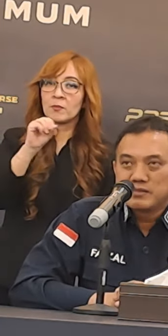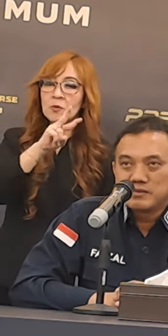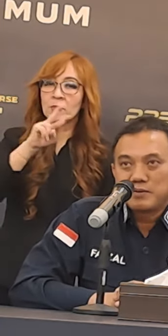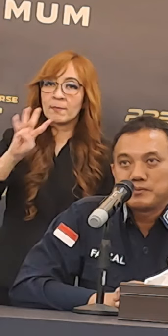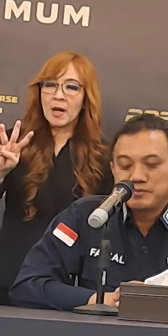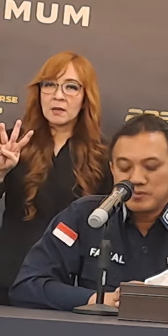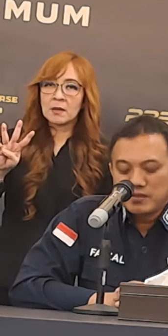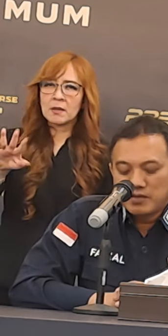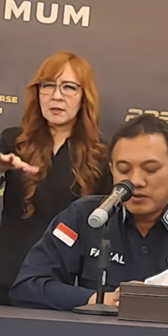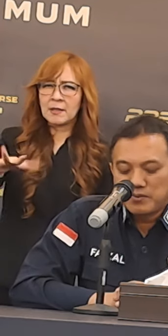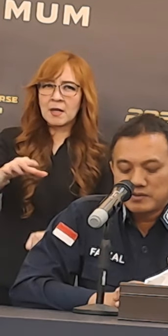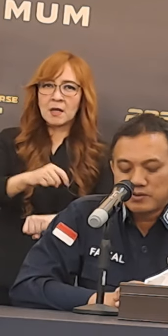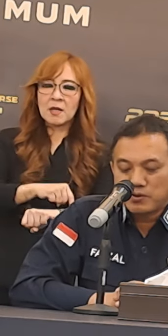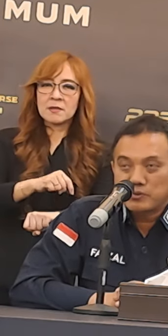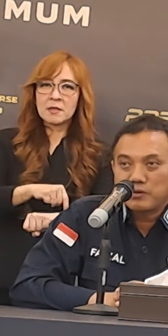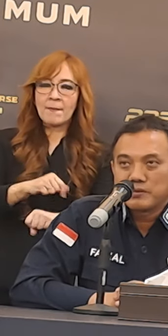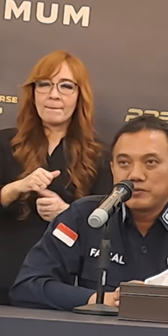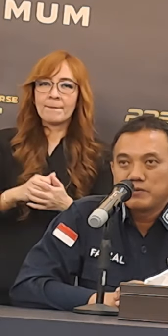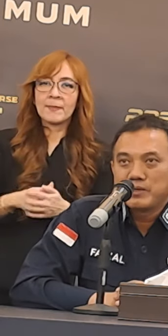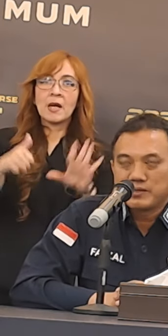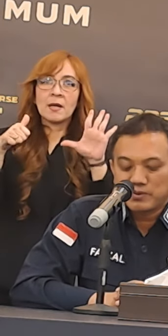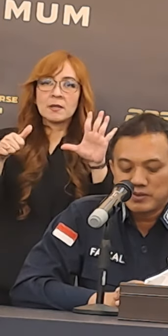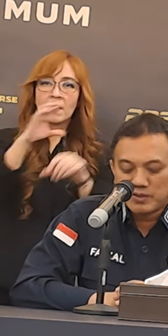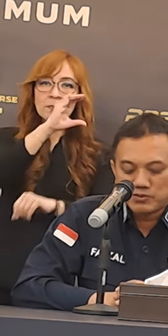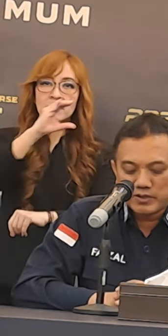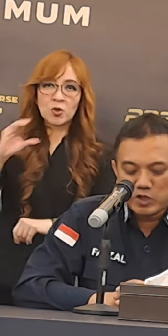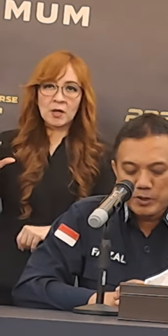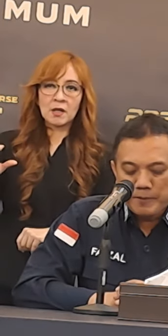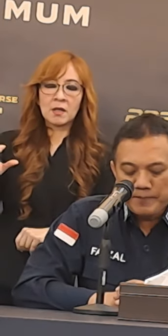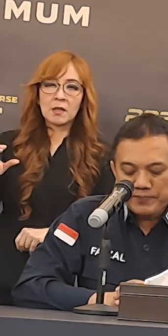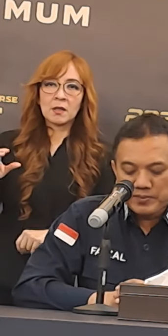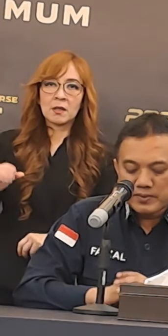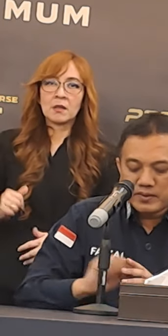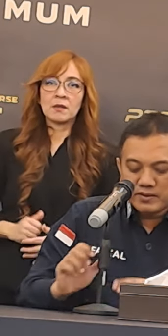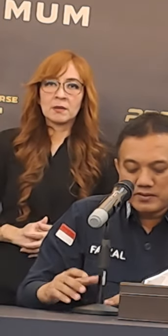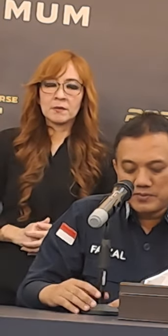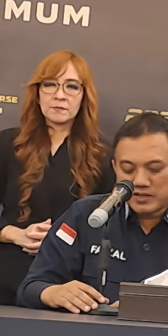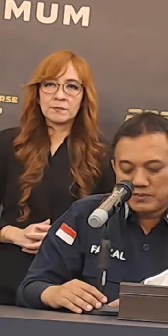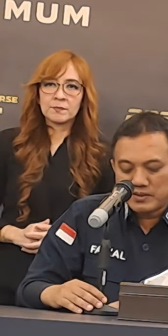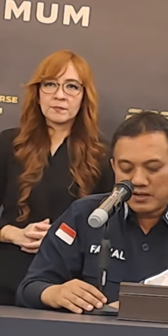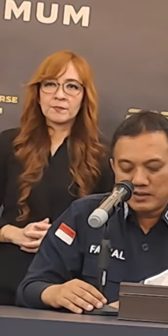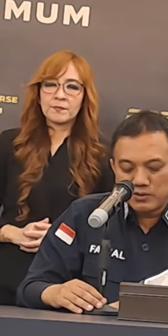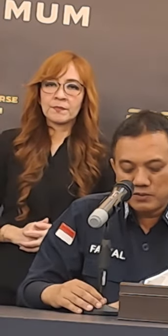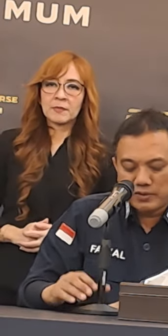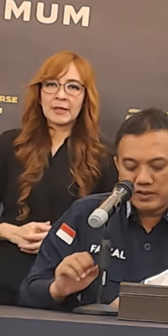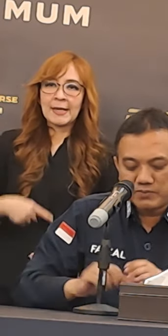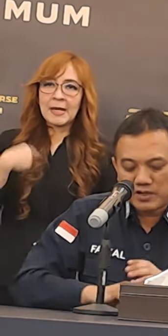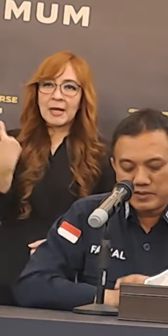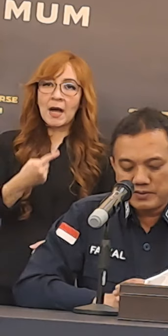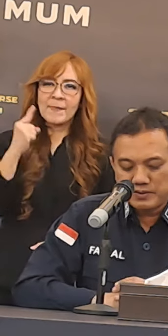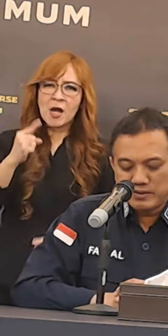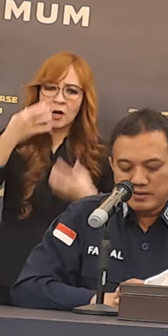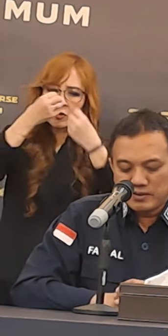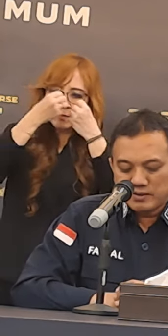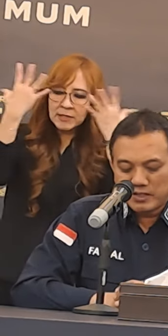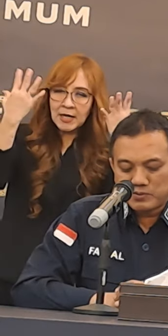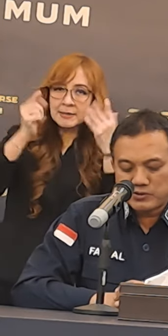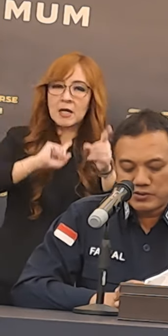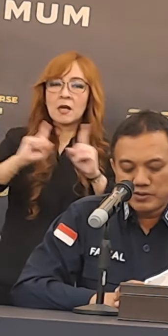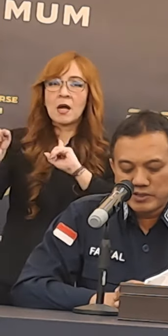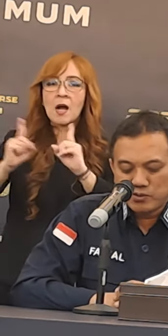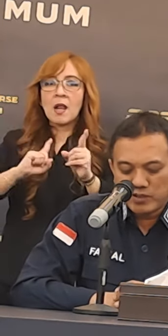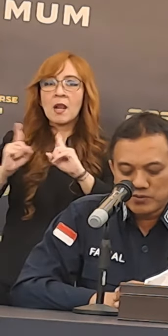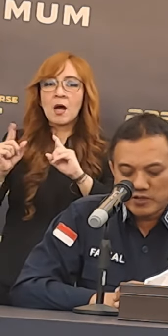sekitar jam 18.00 WIB atau jam 6 sore. Dimana kami terangkan dulu bahwa lab kami,